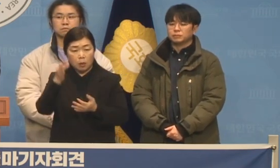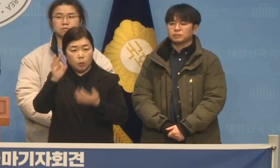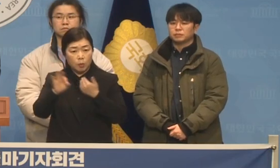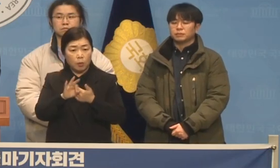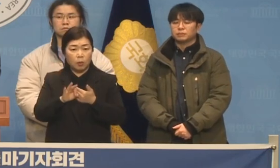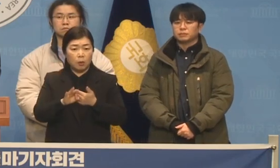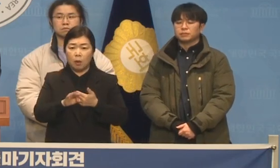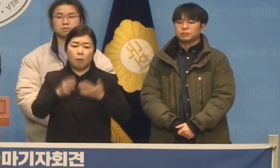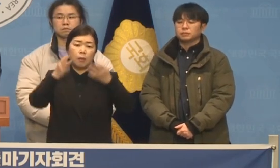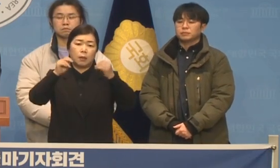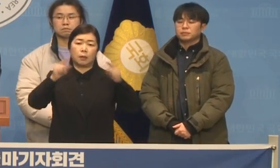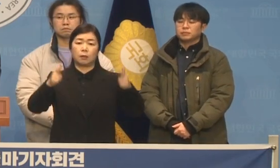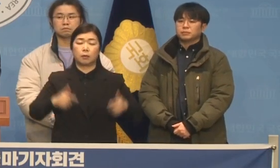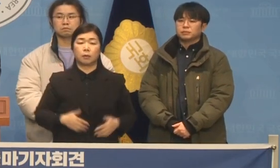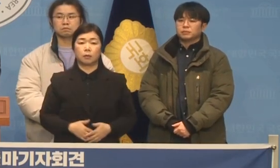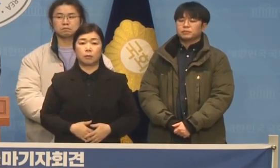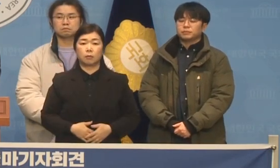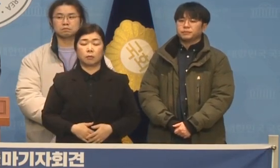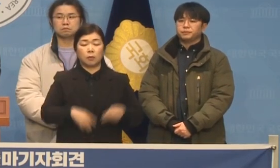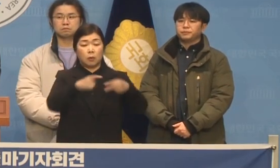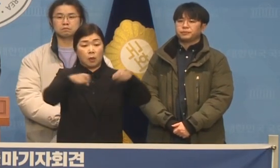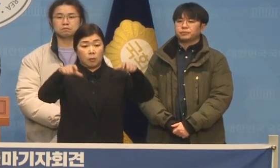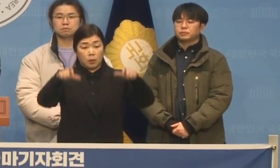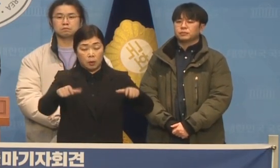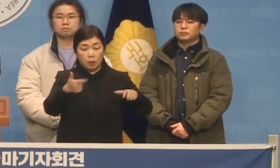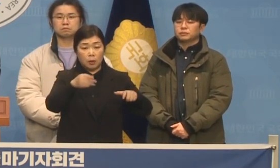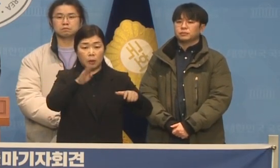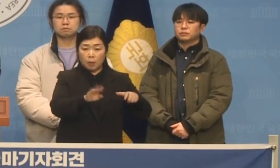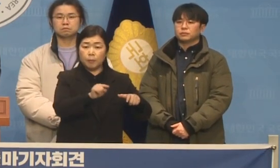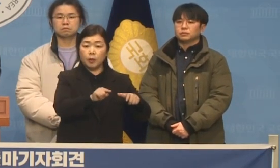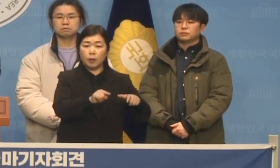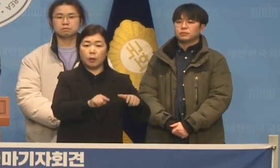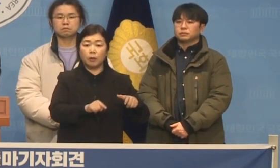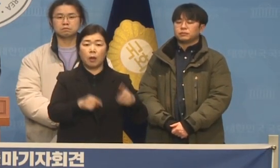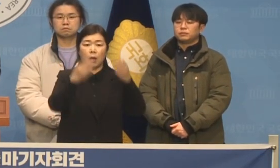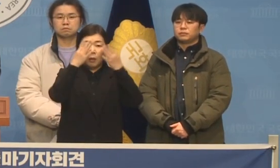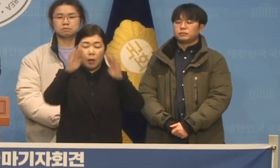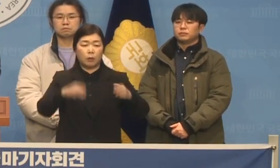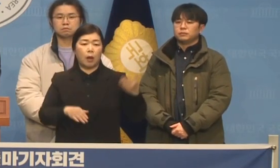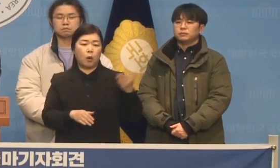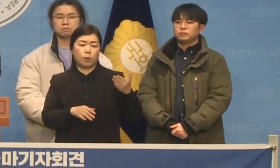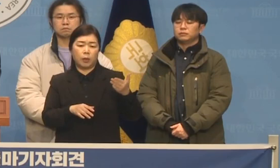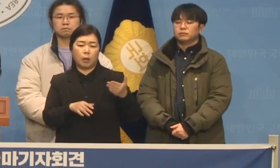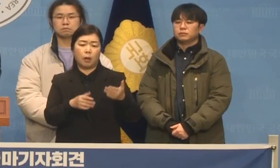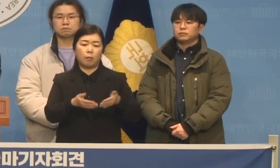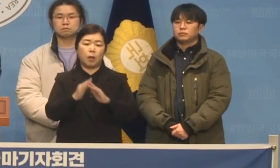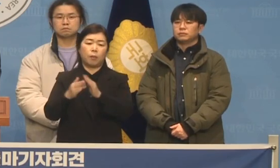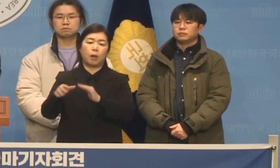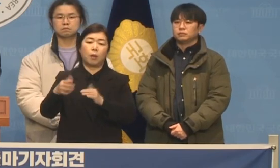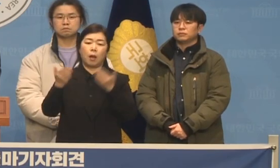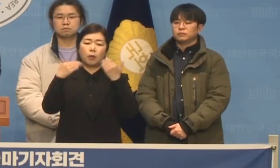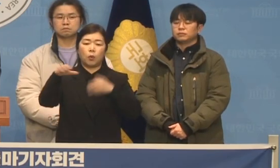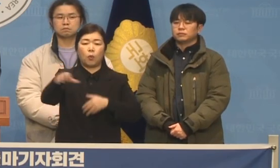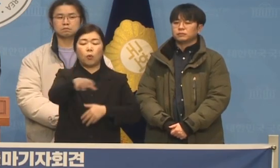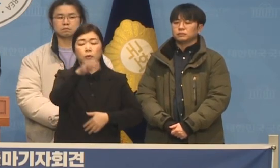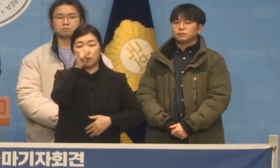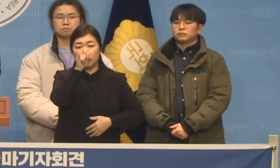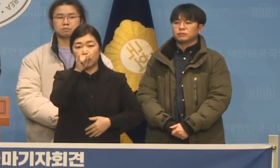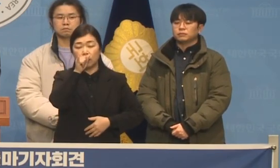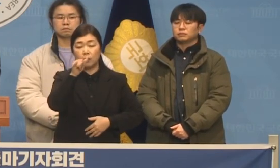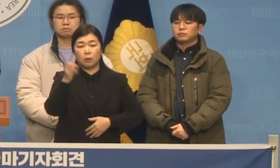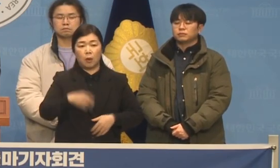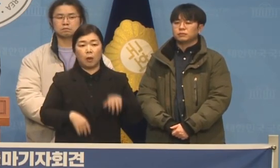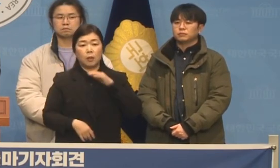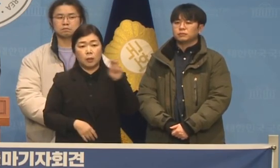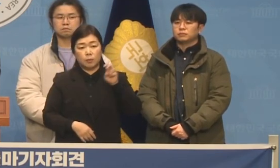않습니다. 서대문 갑은 9개의 대학에 밀집해 있는 2030 인구가 38%에 달하는